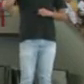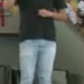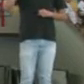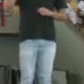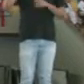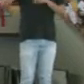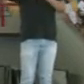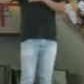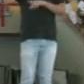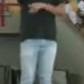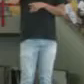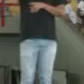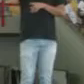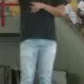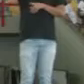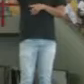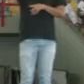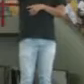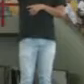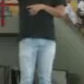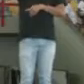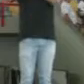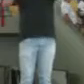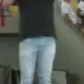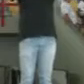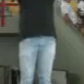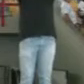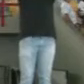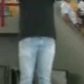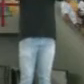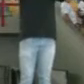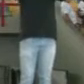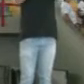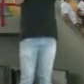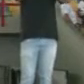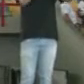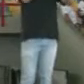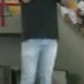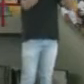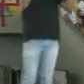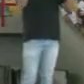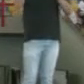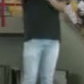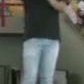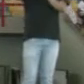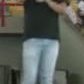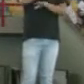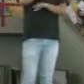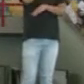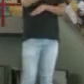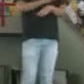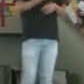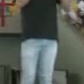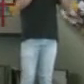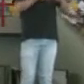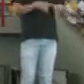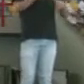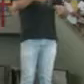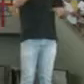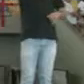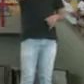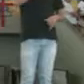vez mais comum a vinda de indivíduos de outros países para tentar se estabelecer como